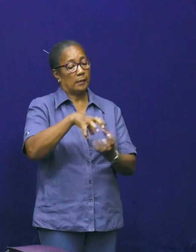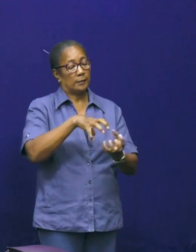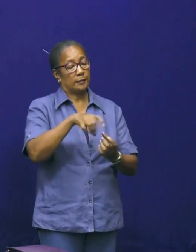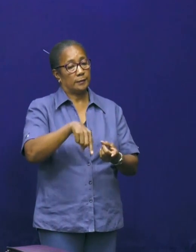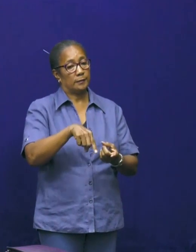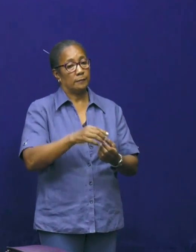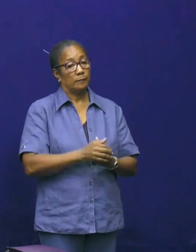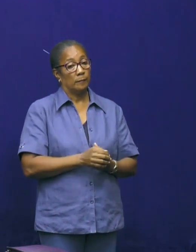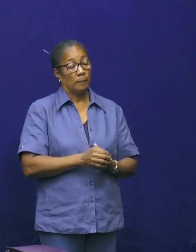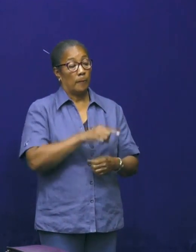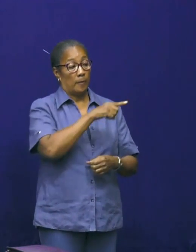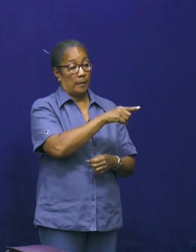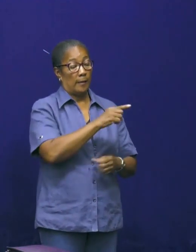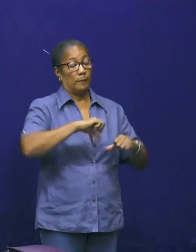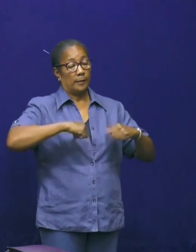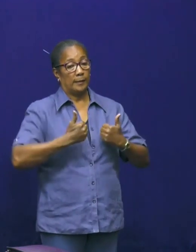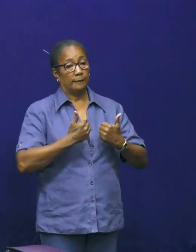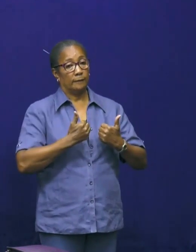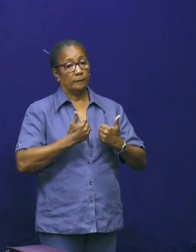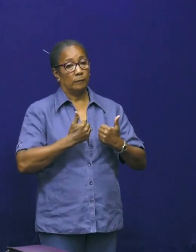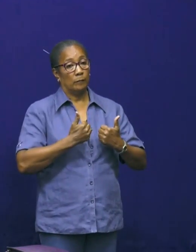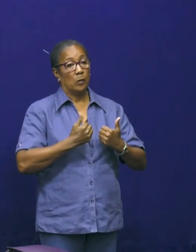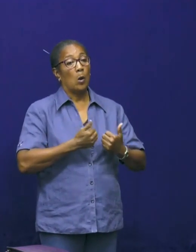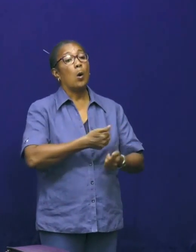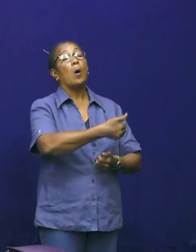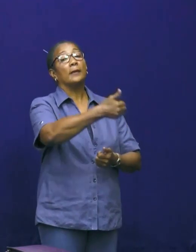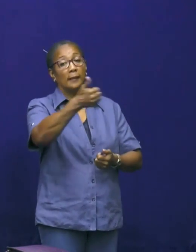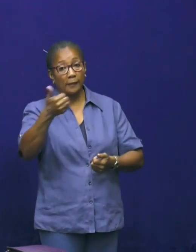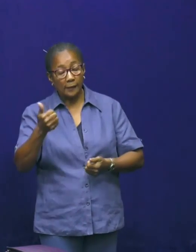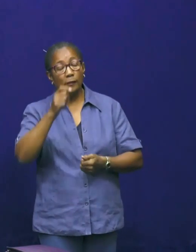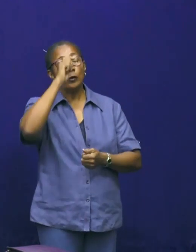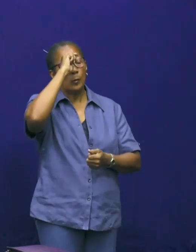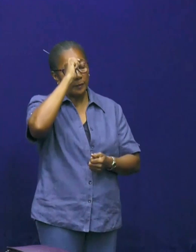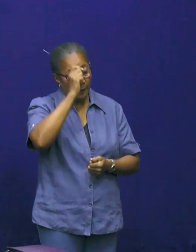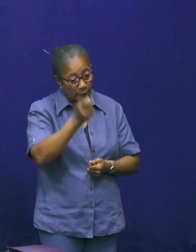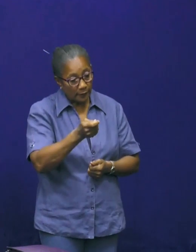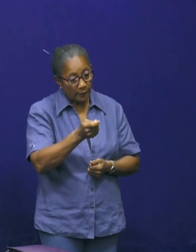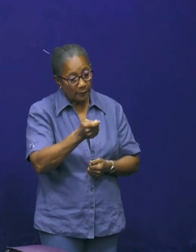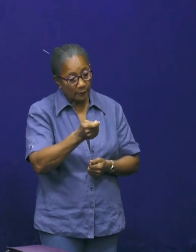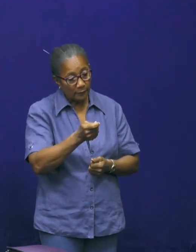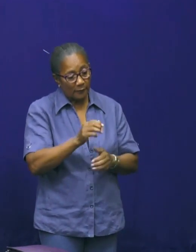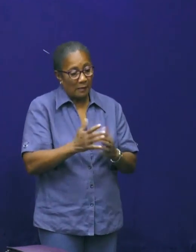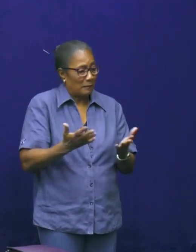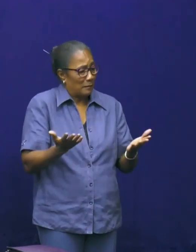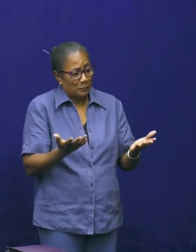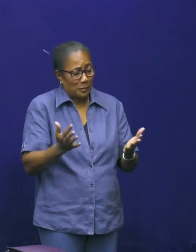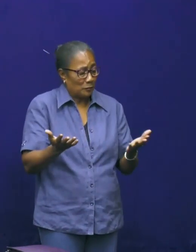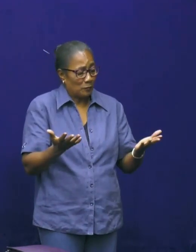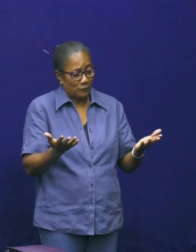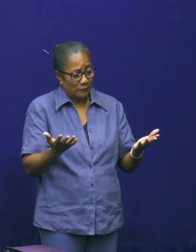Laat mij starten om u allemaal te complimenteren. Blijkt een beetje controversieel.